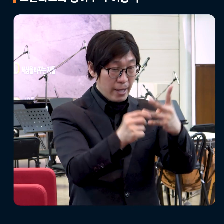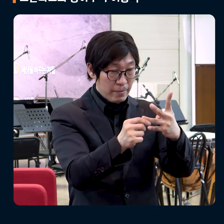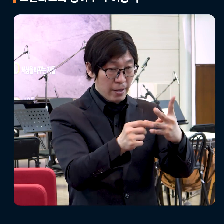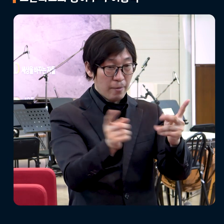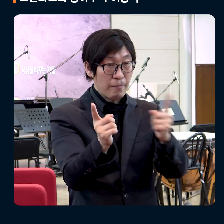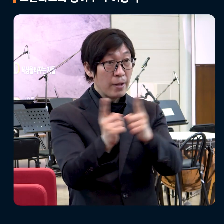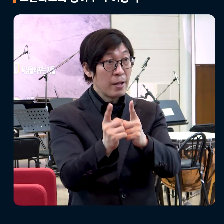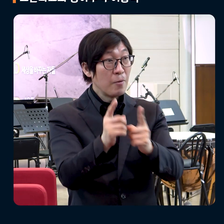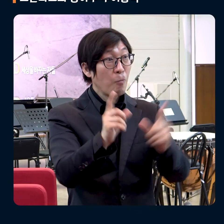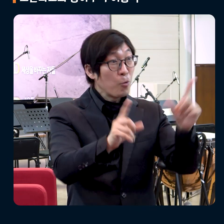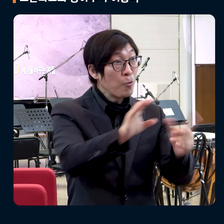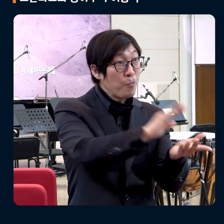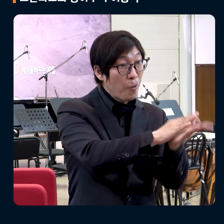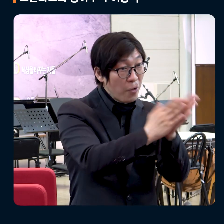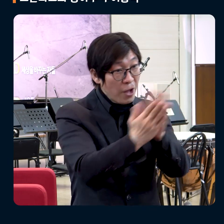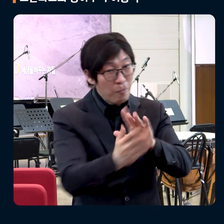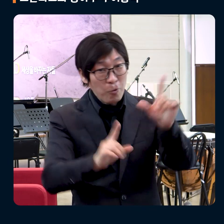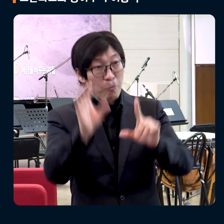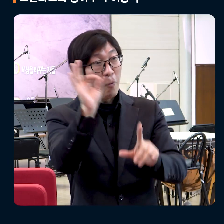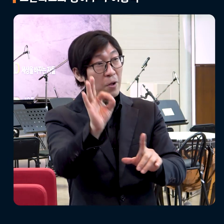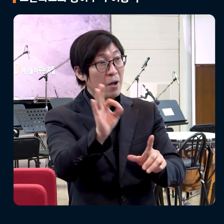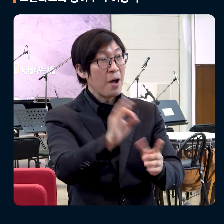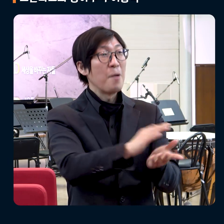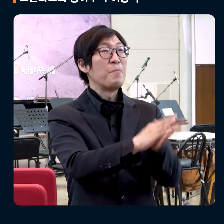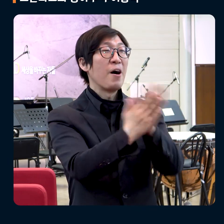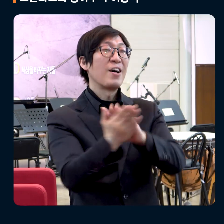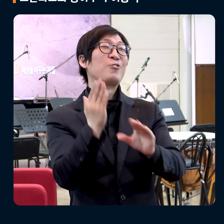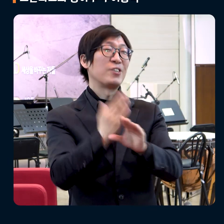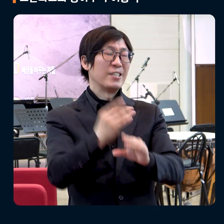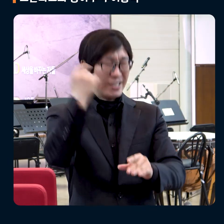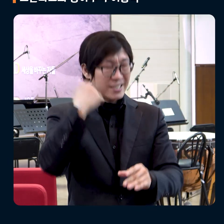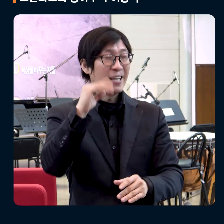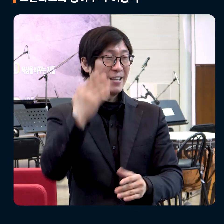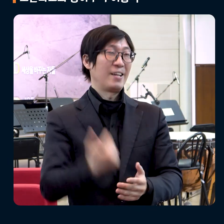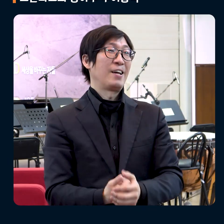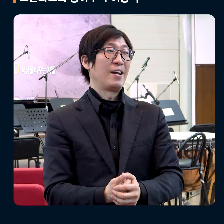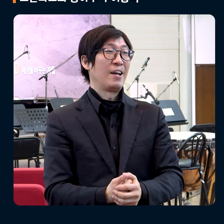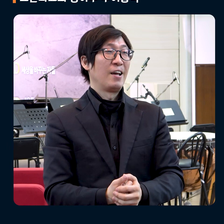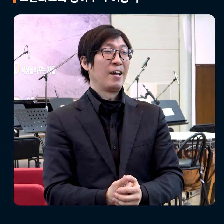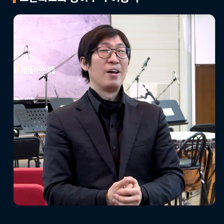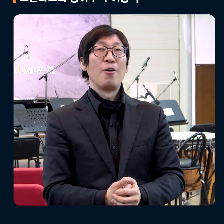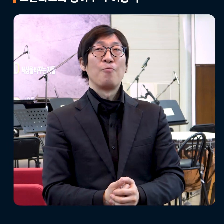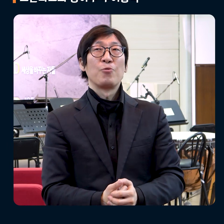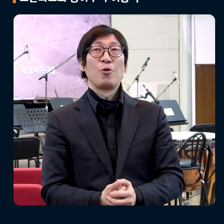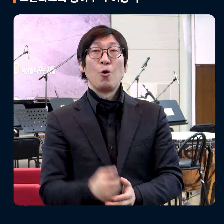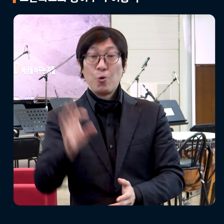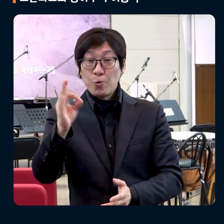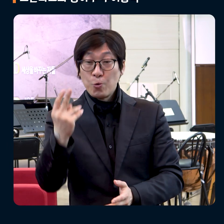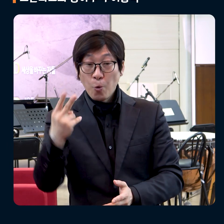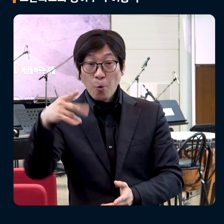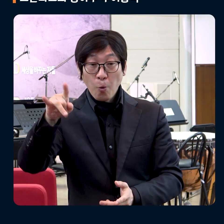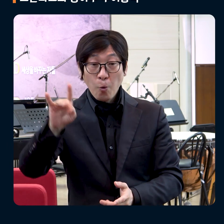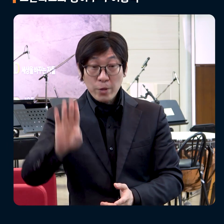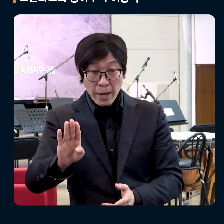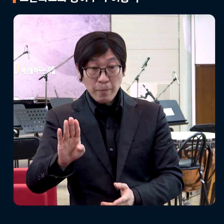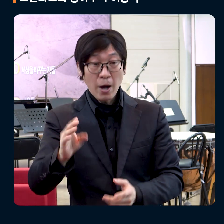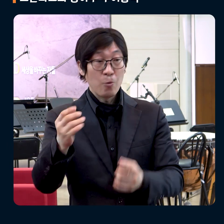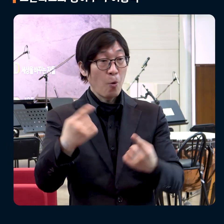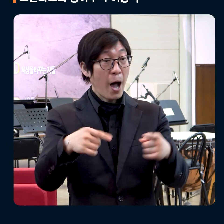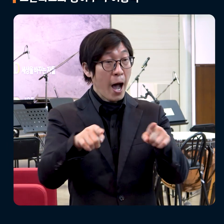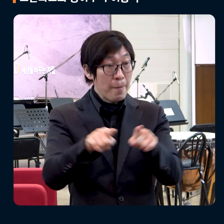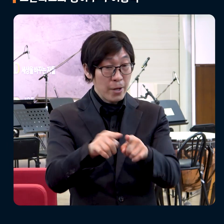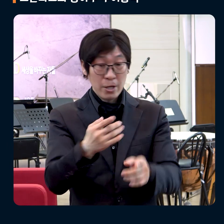됐다는 정황은 알 수 있습니다. 왜 그렇습니까? 요한복음에서 그가 예수님의 제자라고 하는 아리마대 요셉과